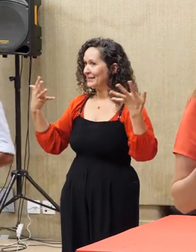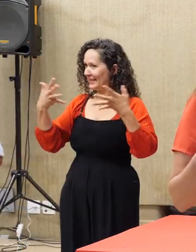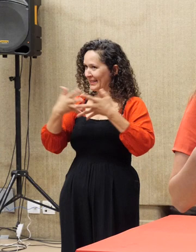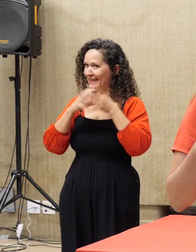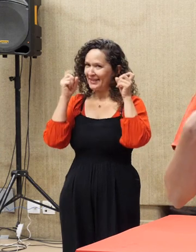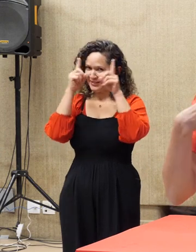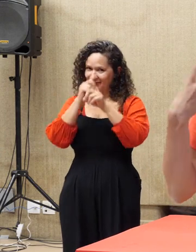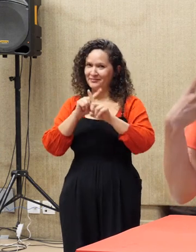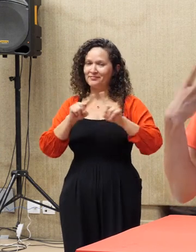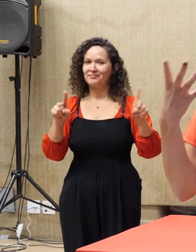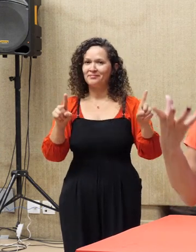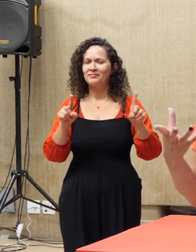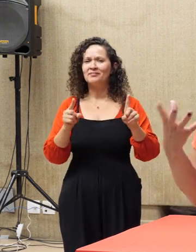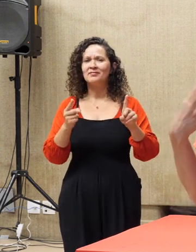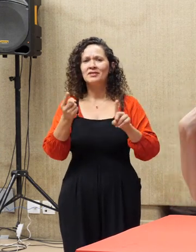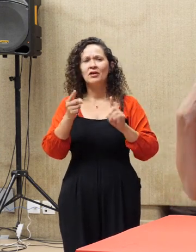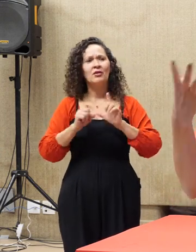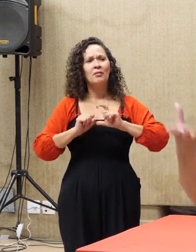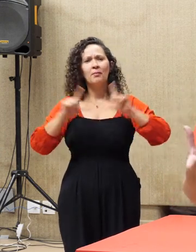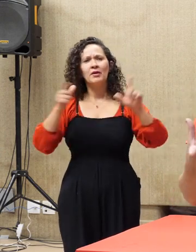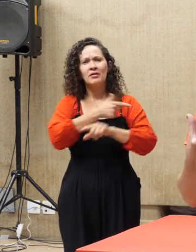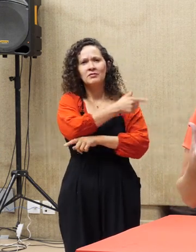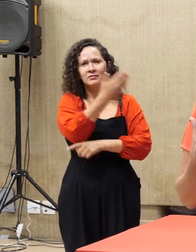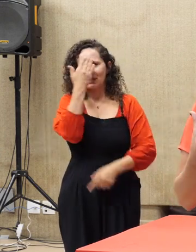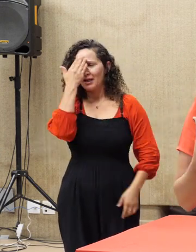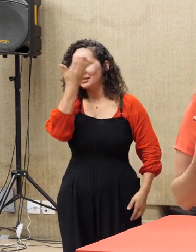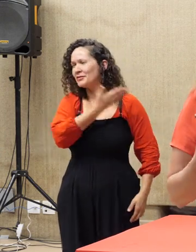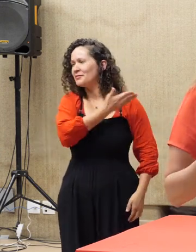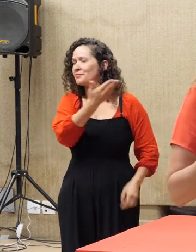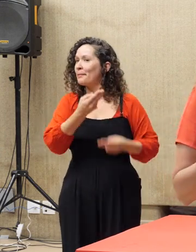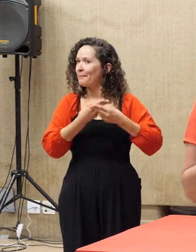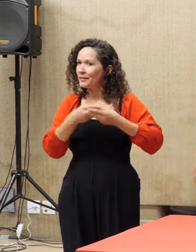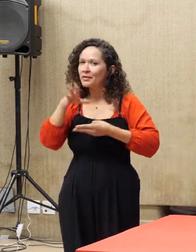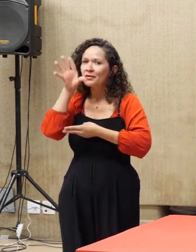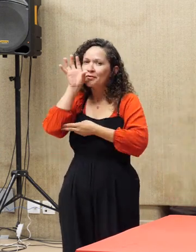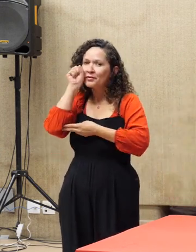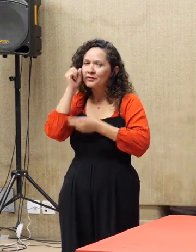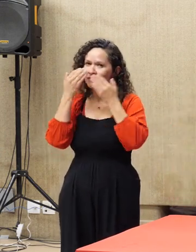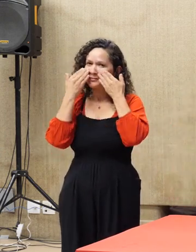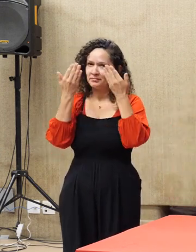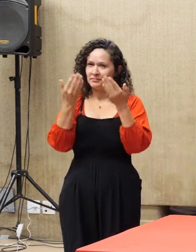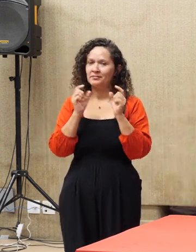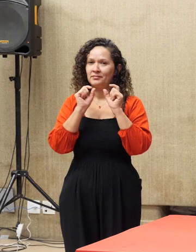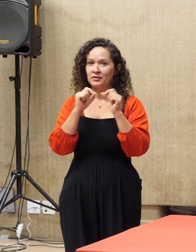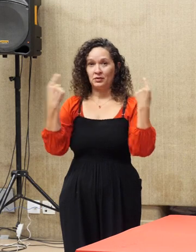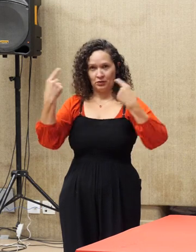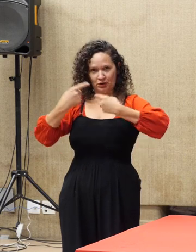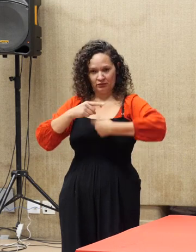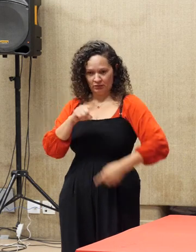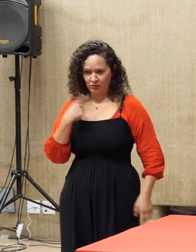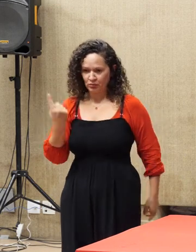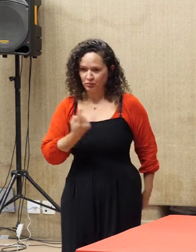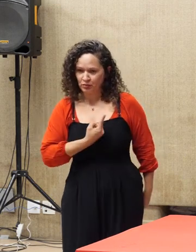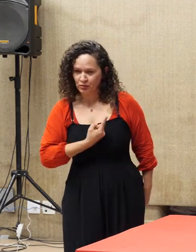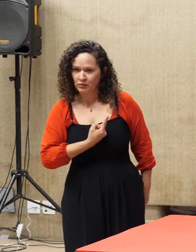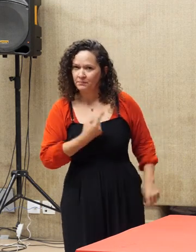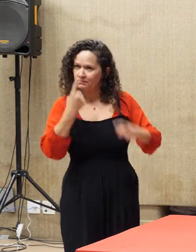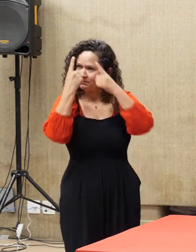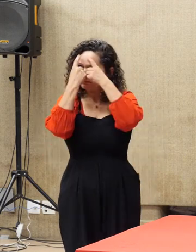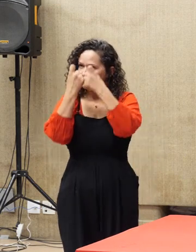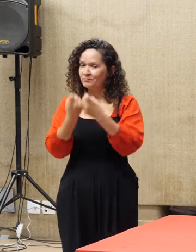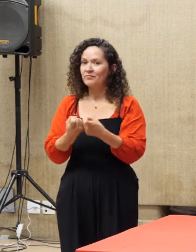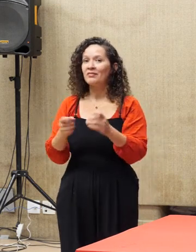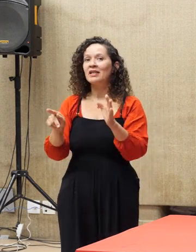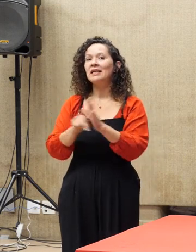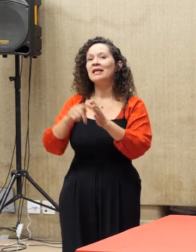complicado. Mas o que eu quis compartilhar aqui, agradeço muito a paciência por ouvirem, é o seguinte, é que o desafio da violência está